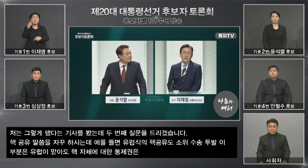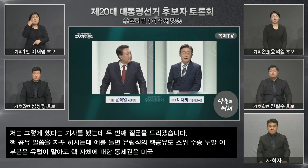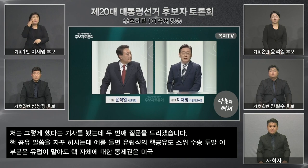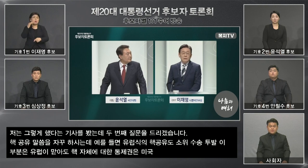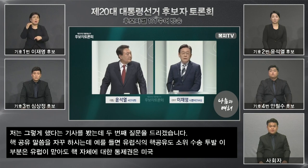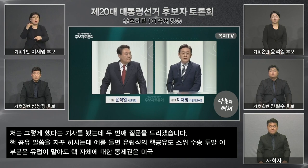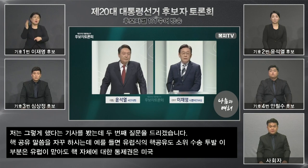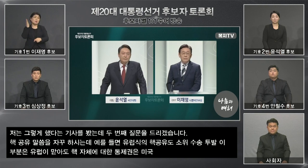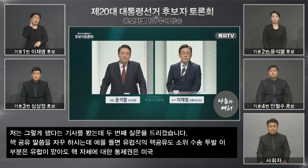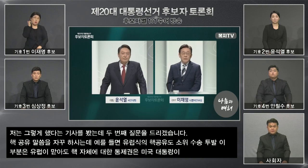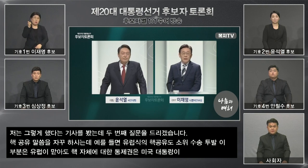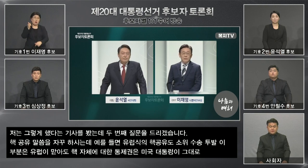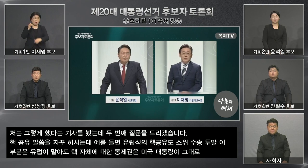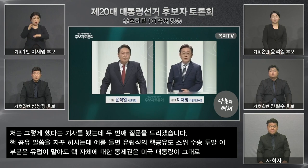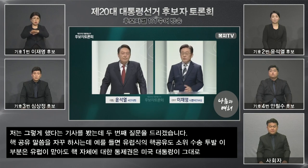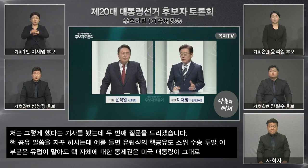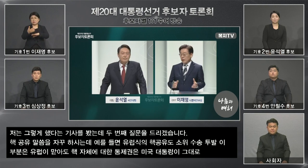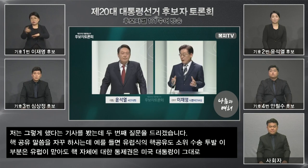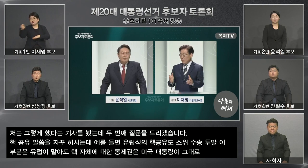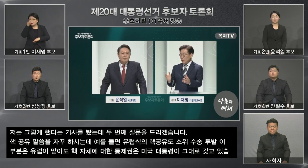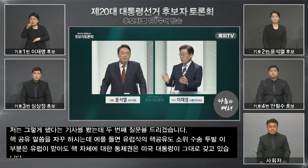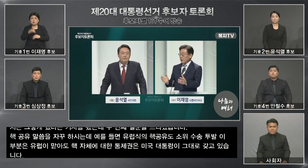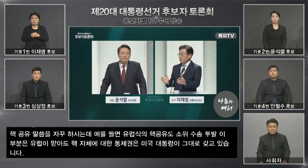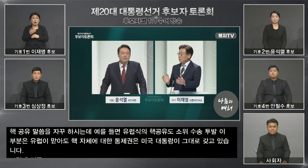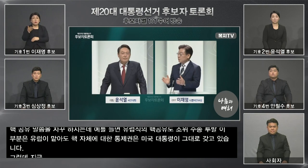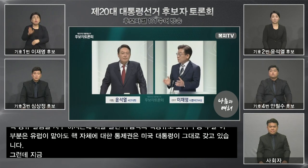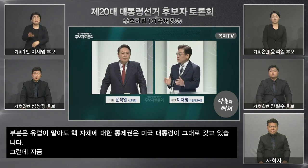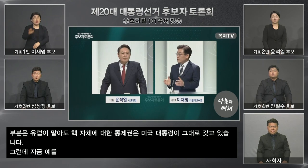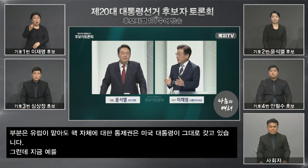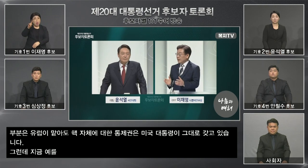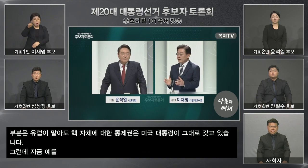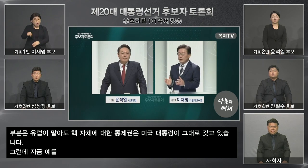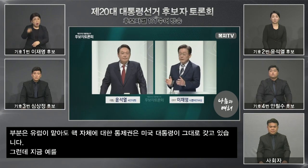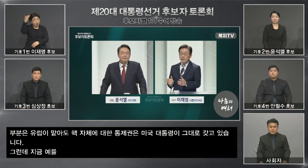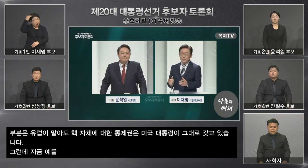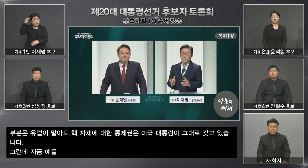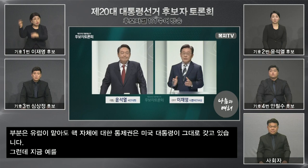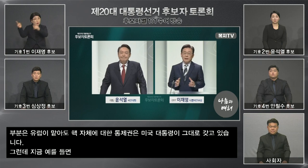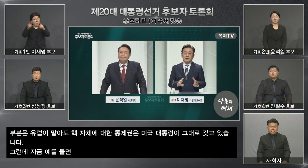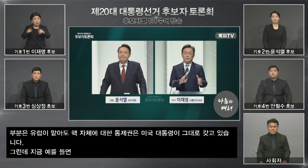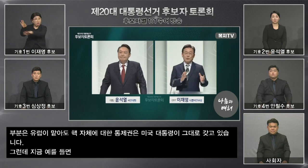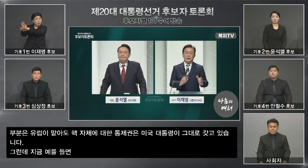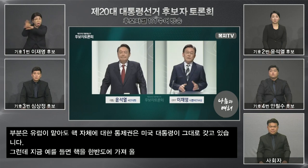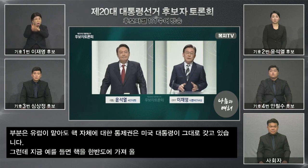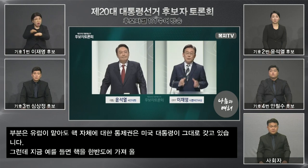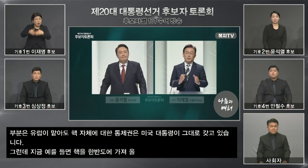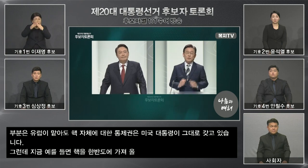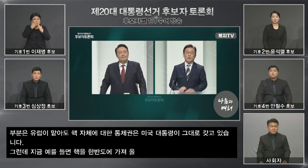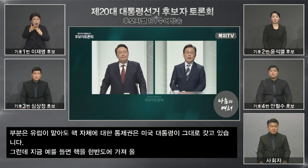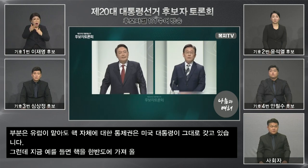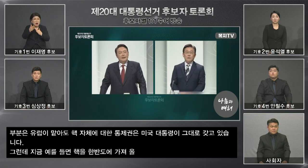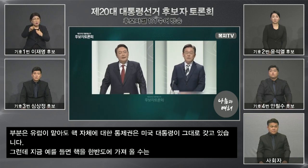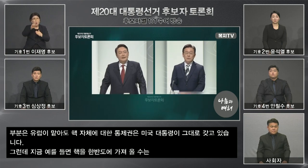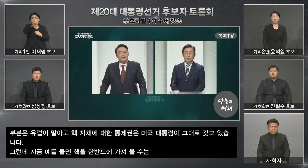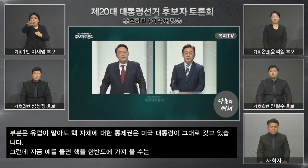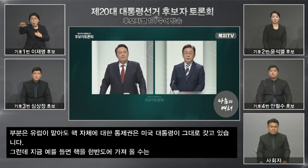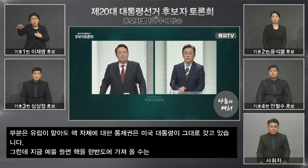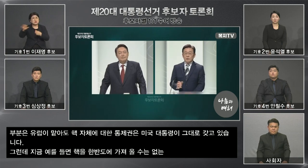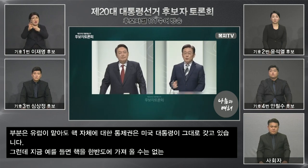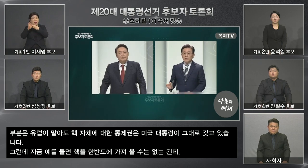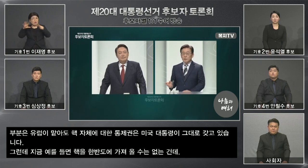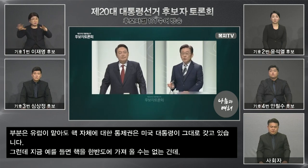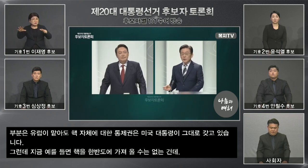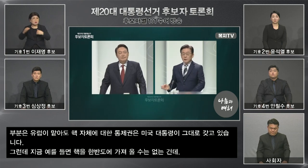그런데 지금 예를 들면 핵을 한반도에 가져올 수는 없는 건데 그걸 예를 들면 괌이든 본토든 놔두고